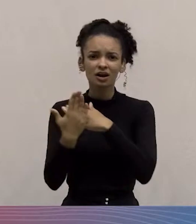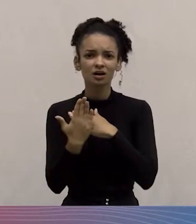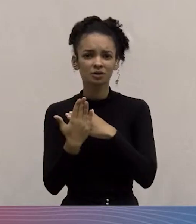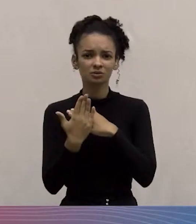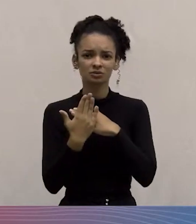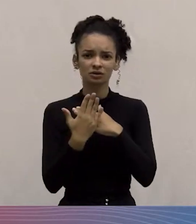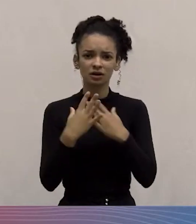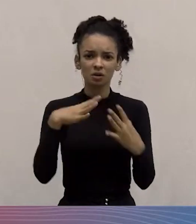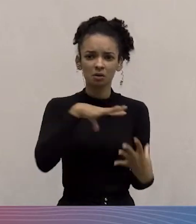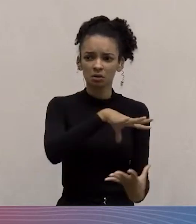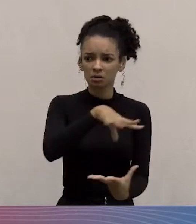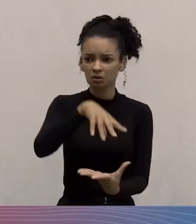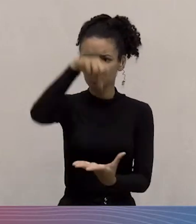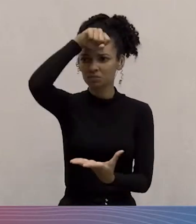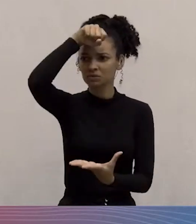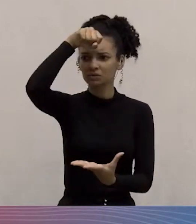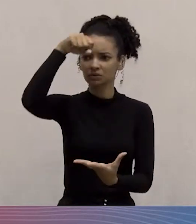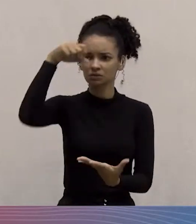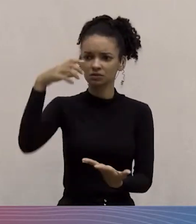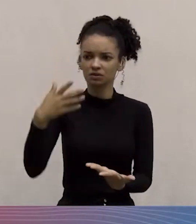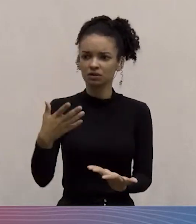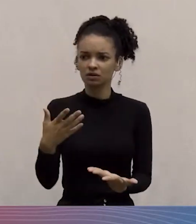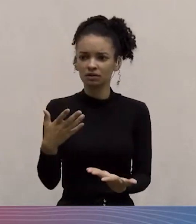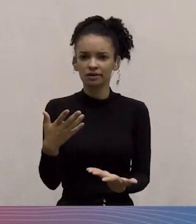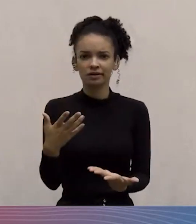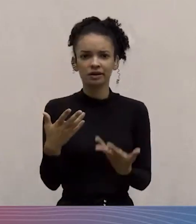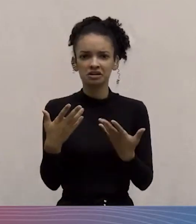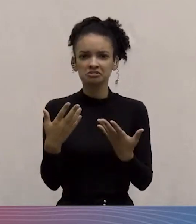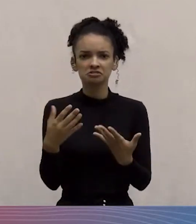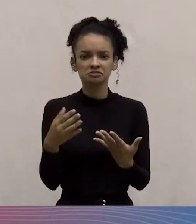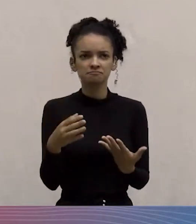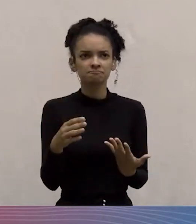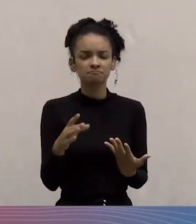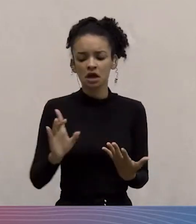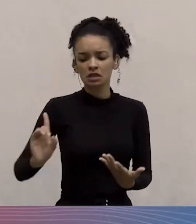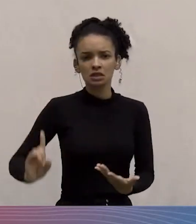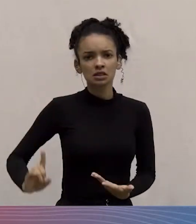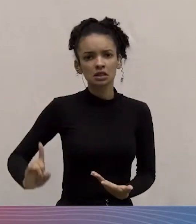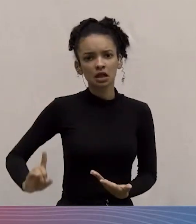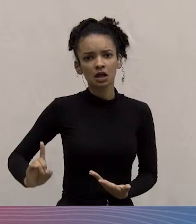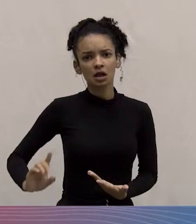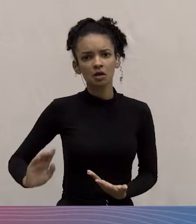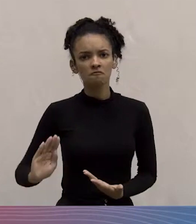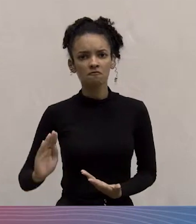sobrenatural, alguma ajuda das divindades, dos falsos deuses.